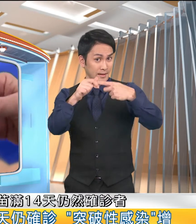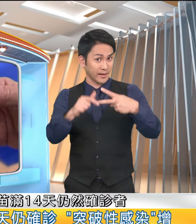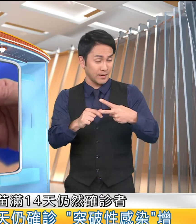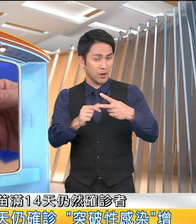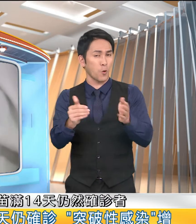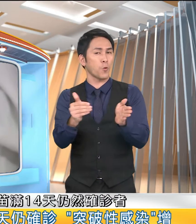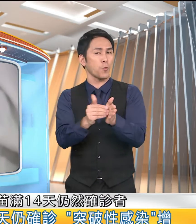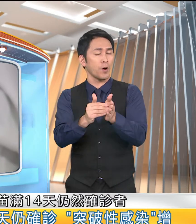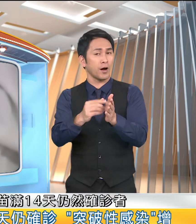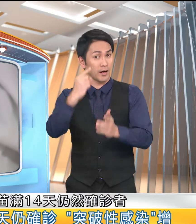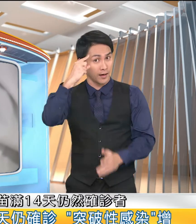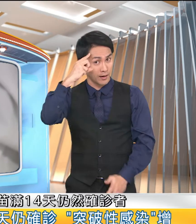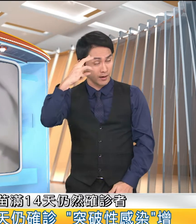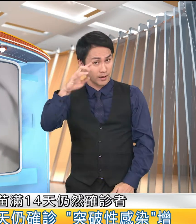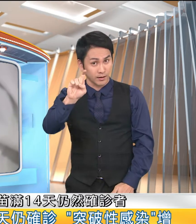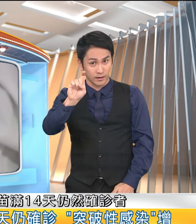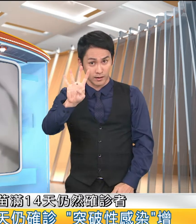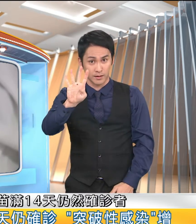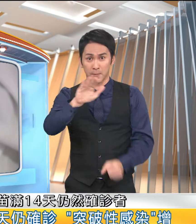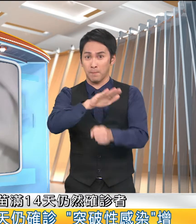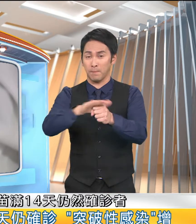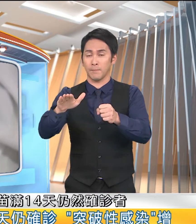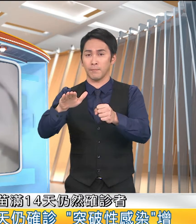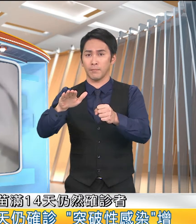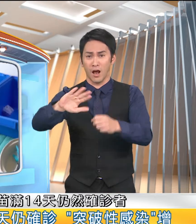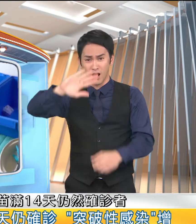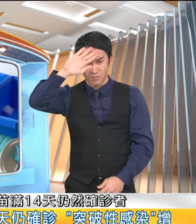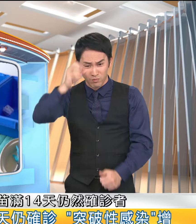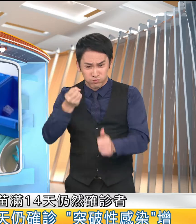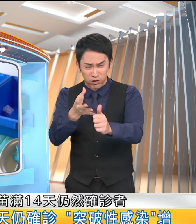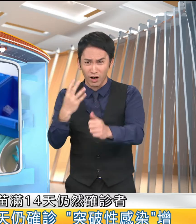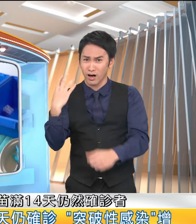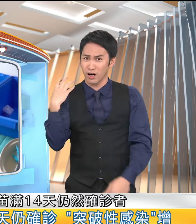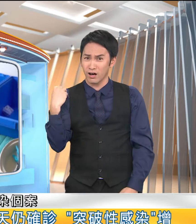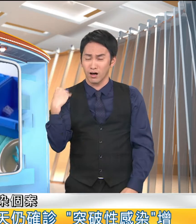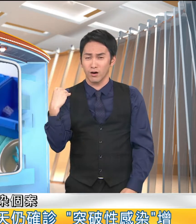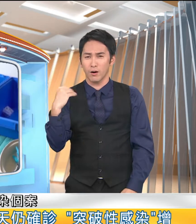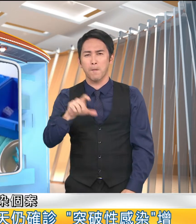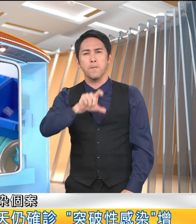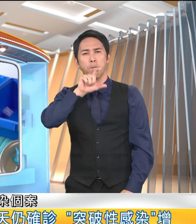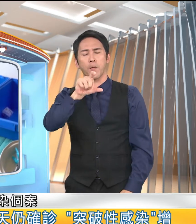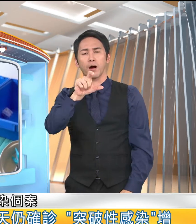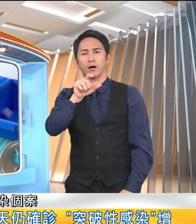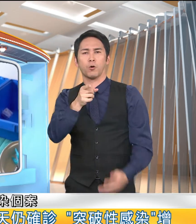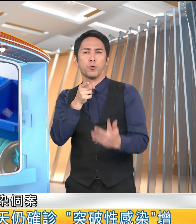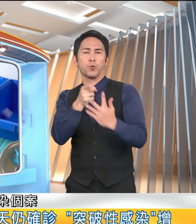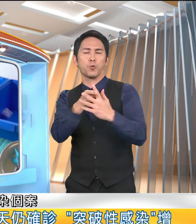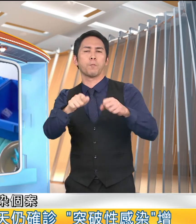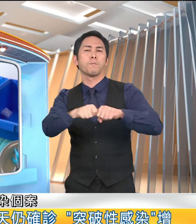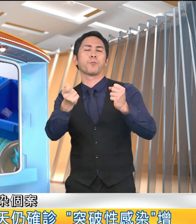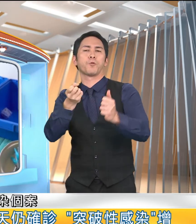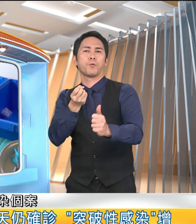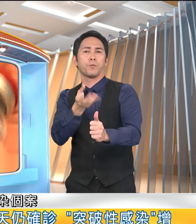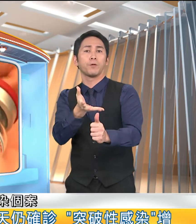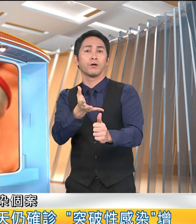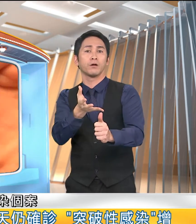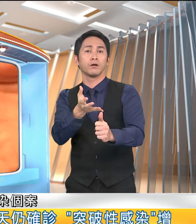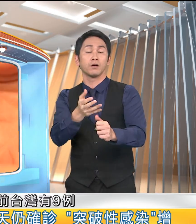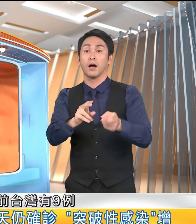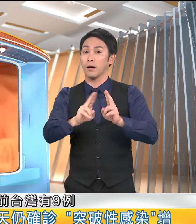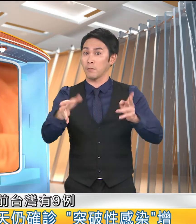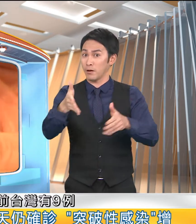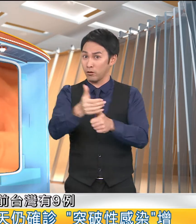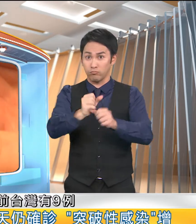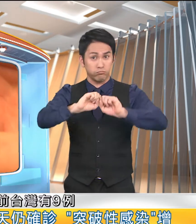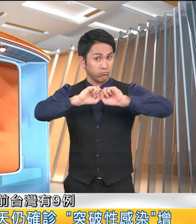完整接种两剂疫苗满14天，仍然确诊者，被称为突破性感染个案。